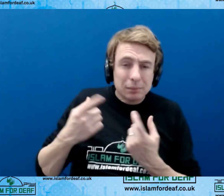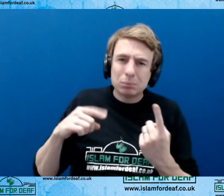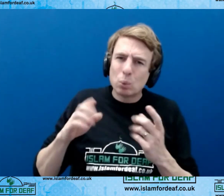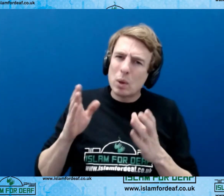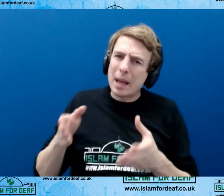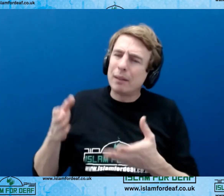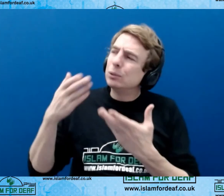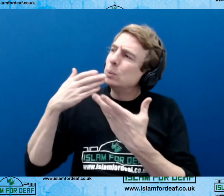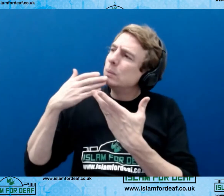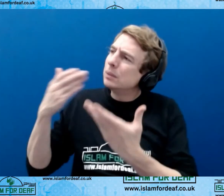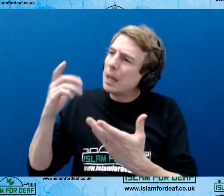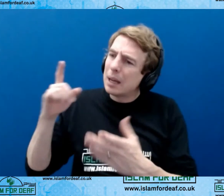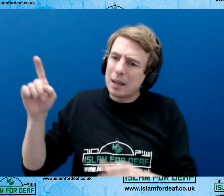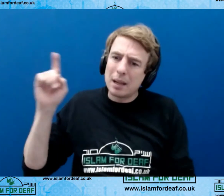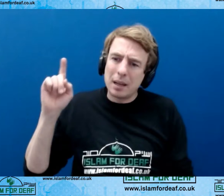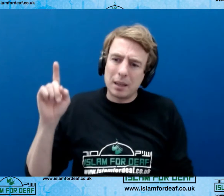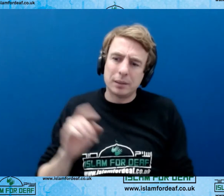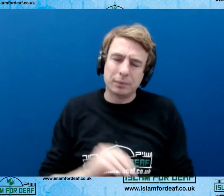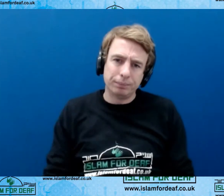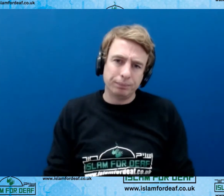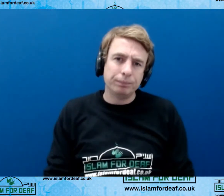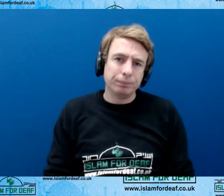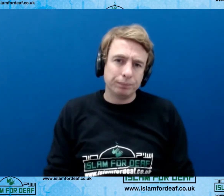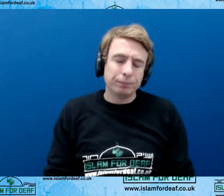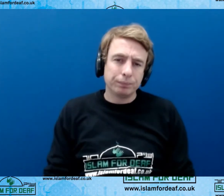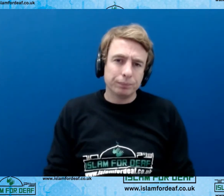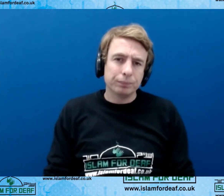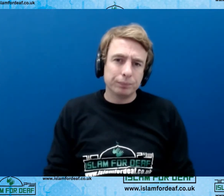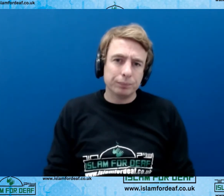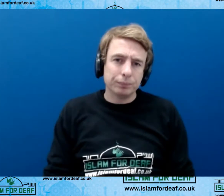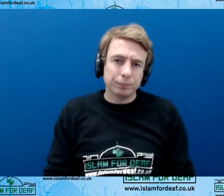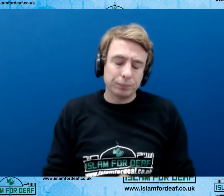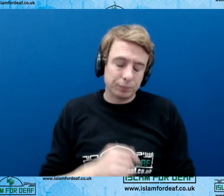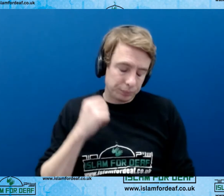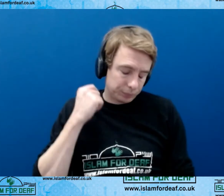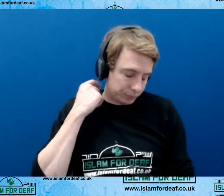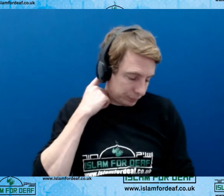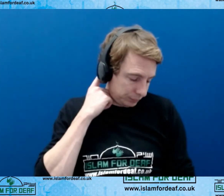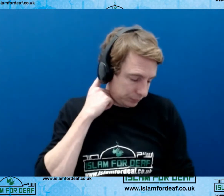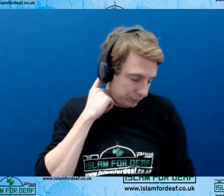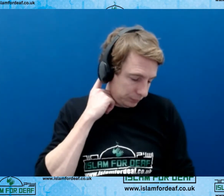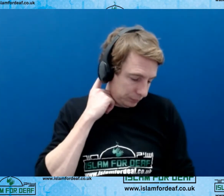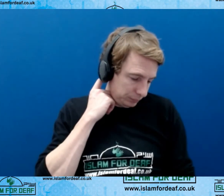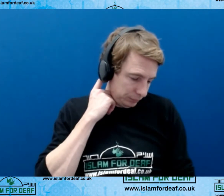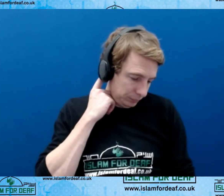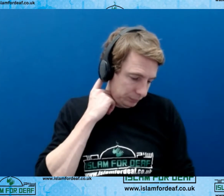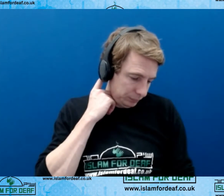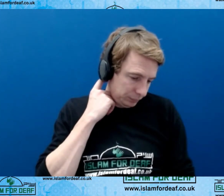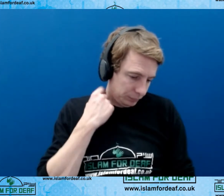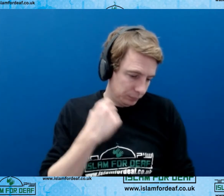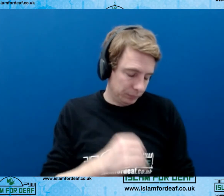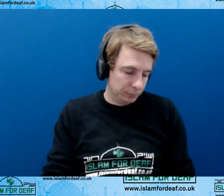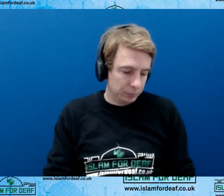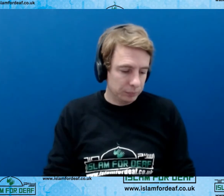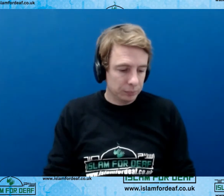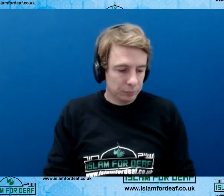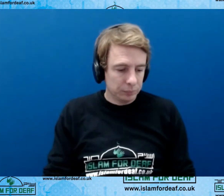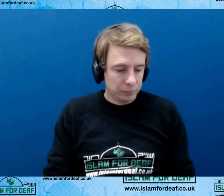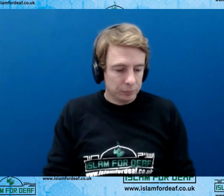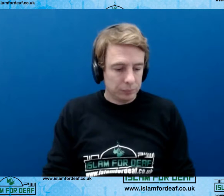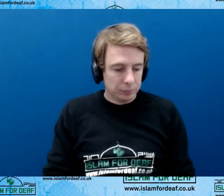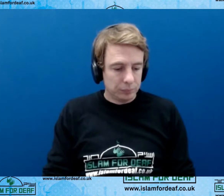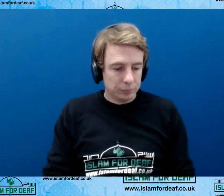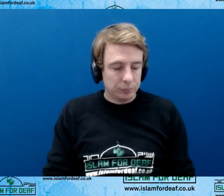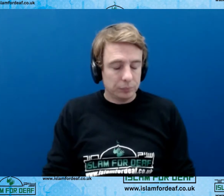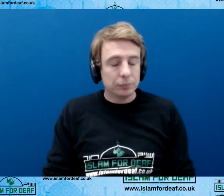الفيل. The chapter that comes after that, Allah the Most High says in the name of Allah, the